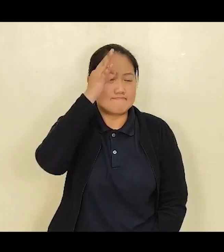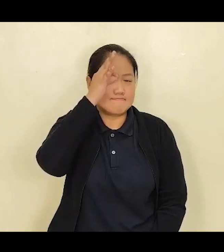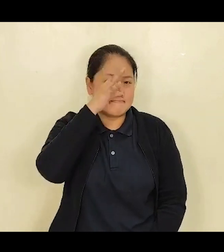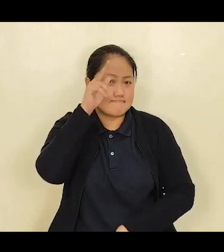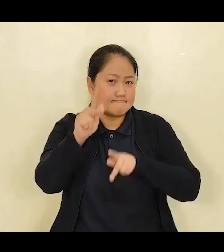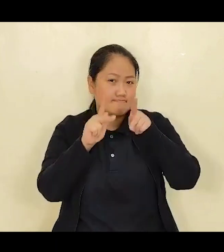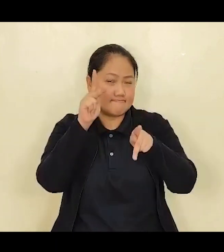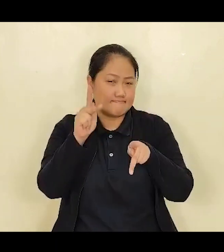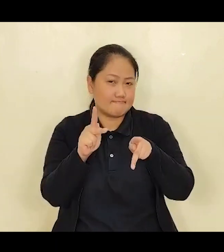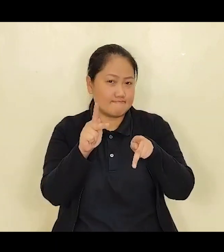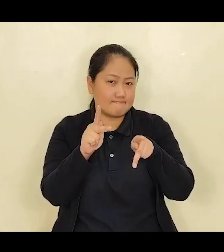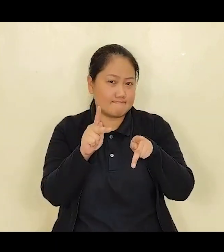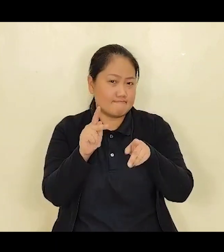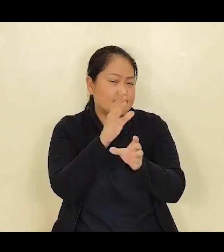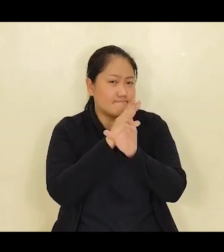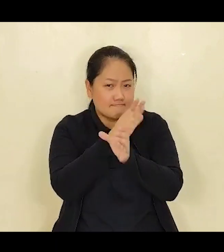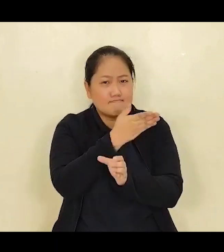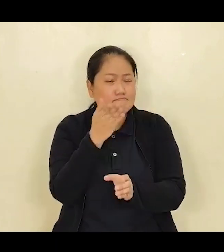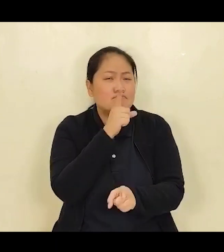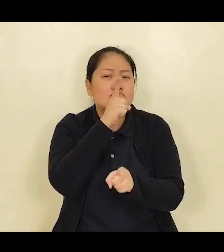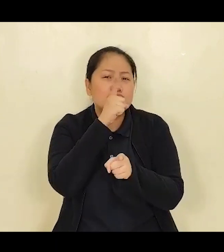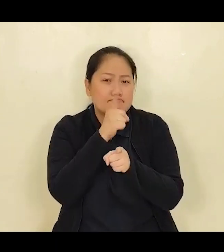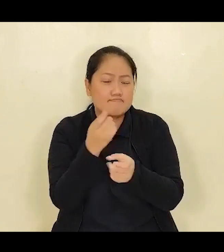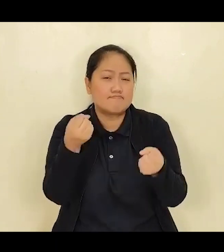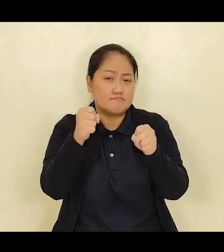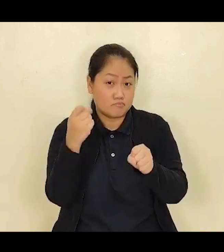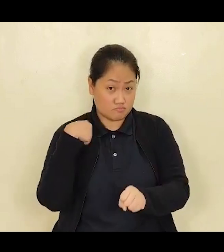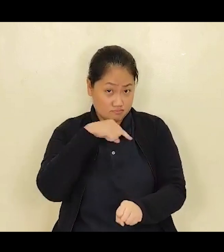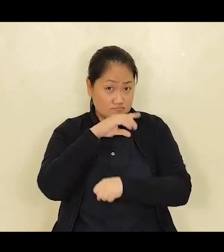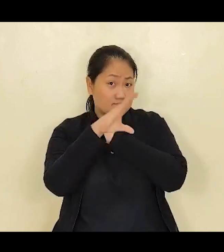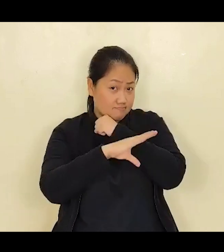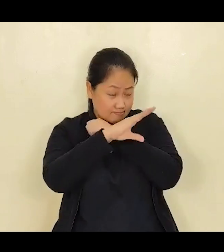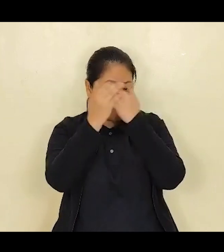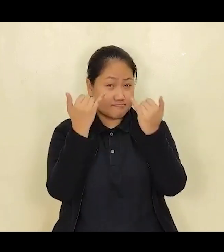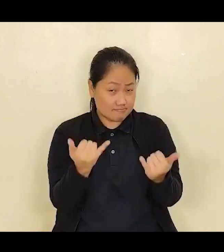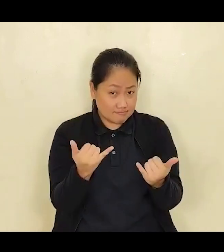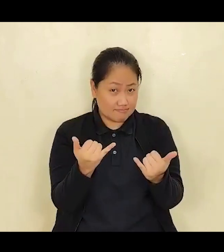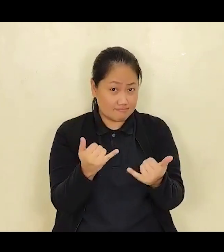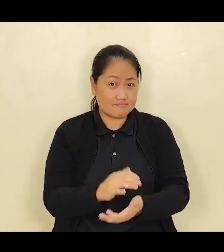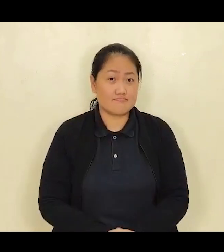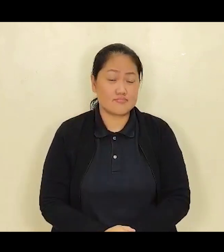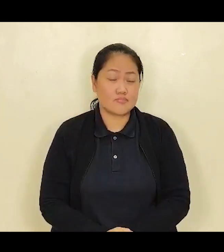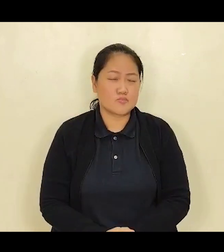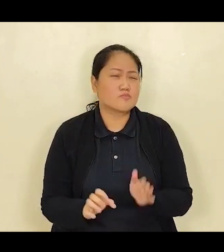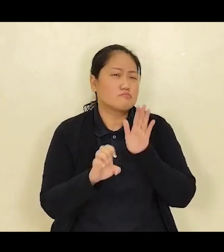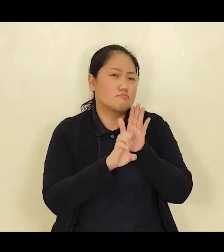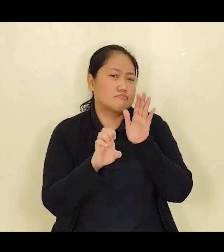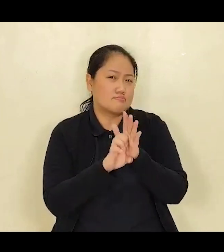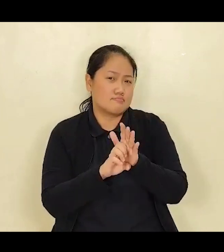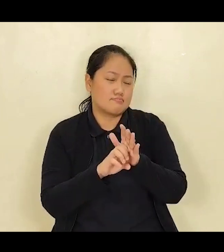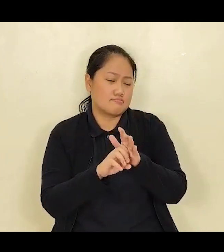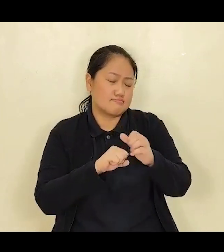Bilang Pilipino, concern ka ba at may pakialam sa tunay na kalagayan ng ating bansa sa kasalukuyan? Katulad